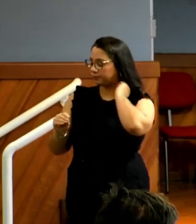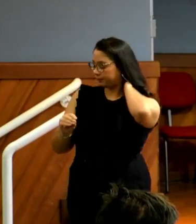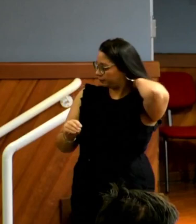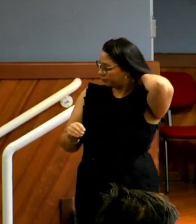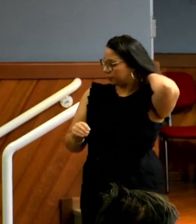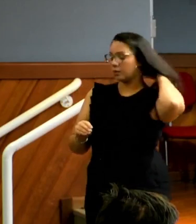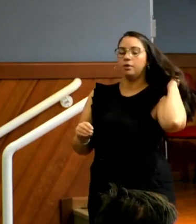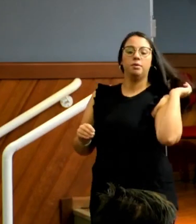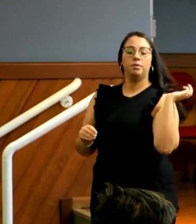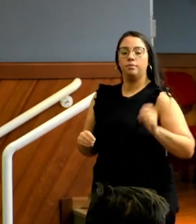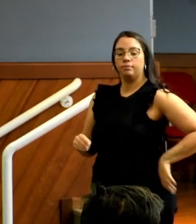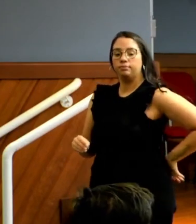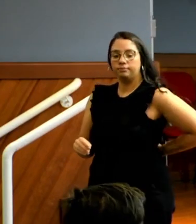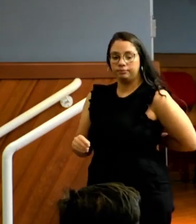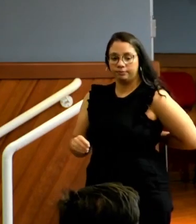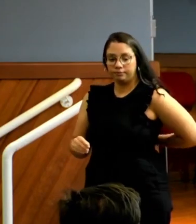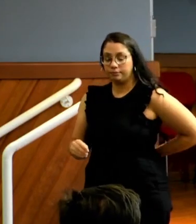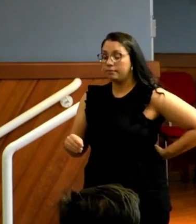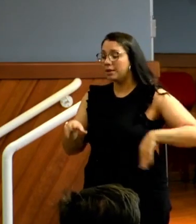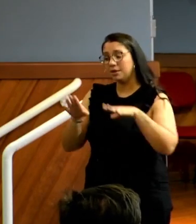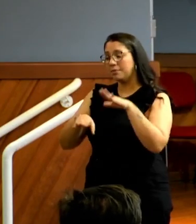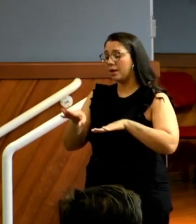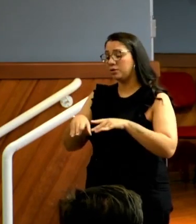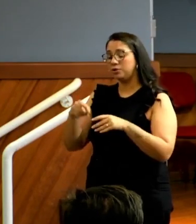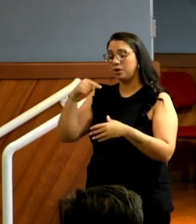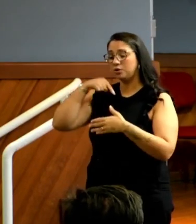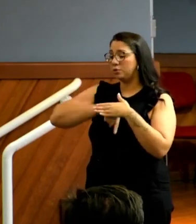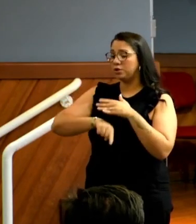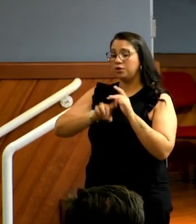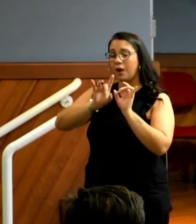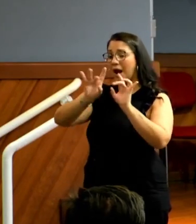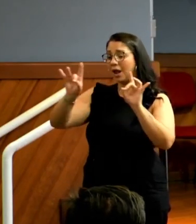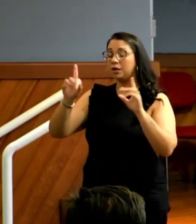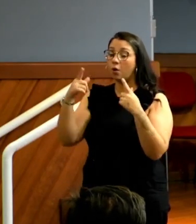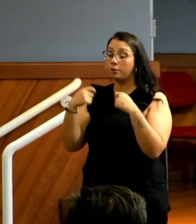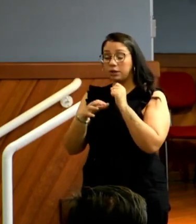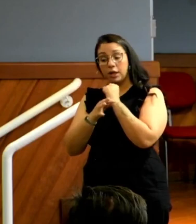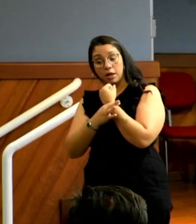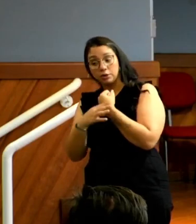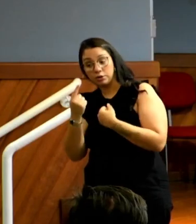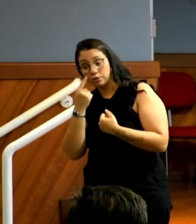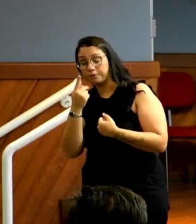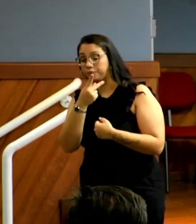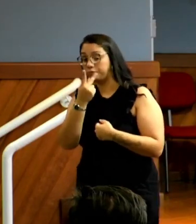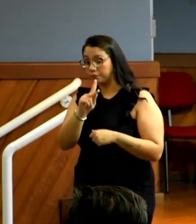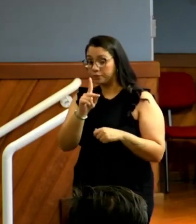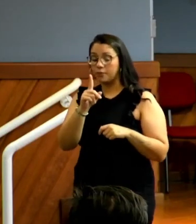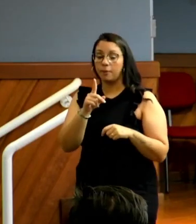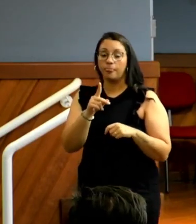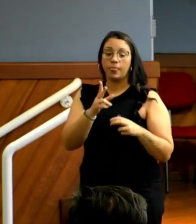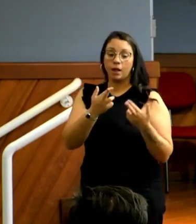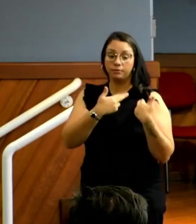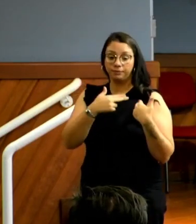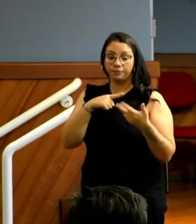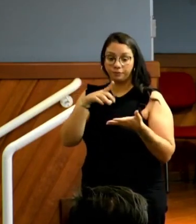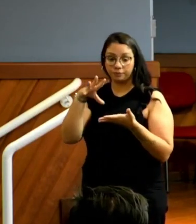é subjetivo, não tem jeito, não tem como. O que você tem que garantir? Que aquilo que os seus equipamentos, o que inclui não só o